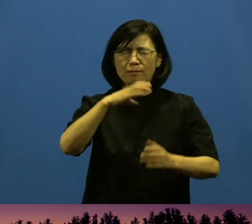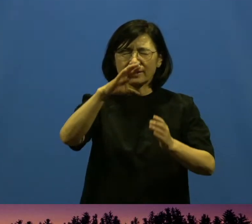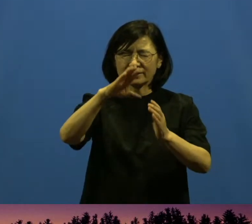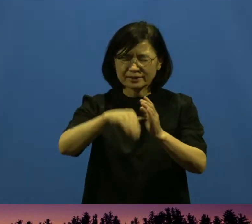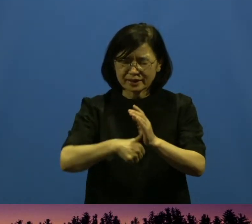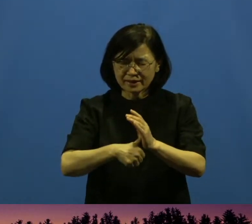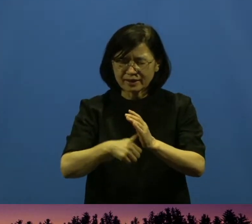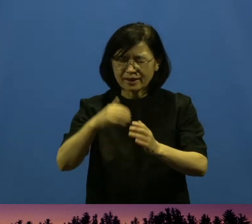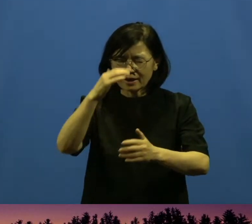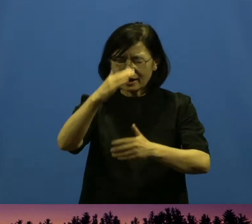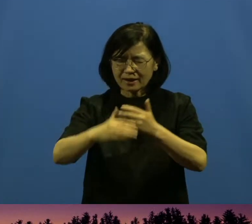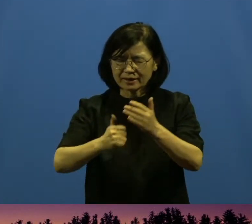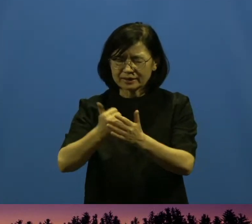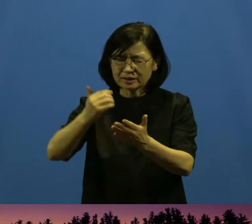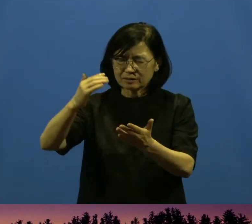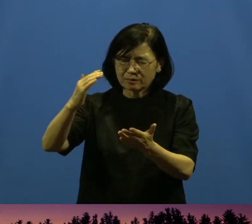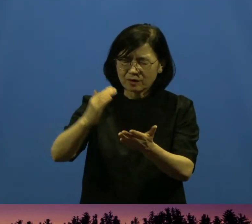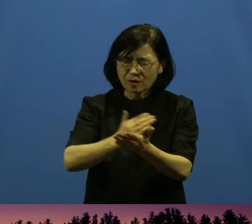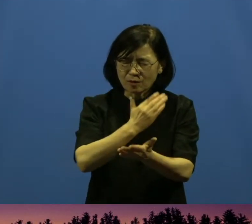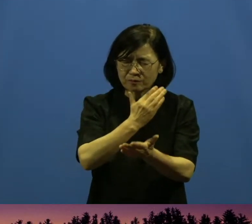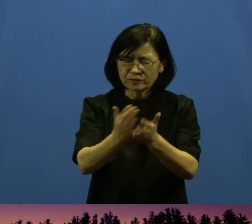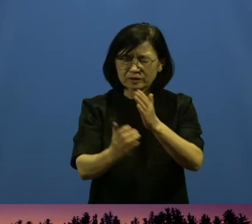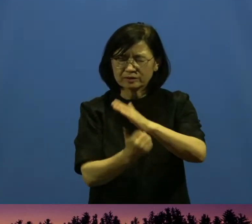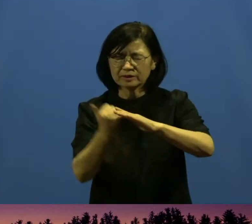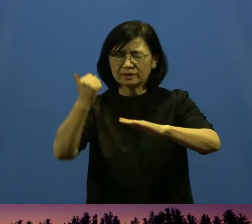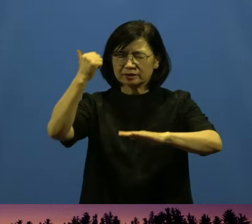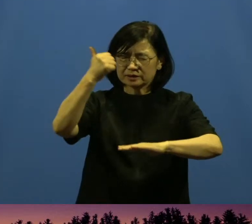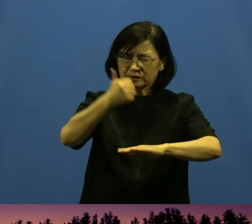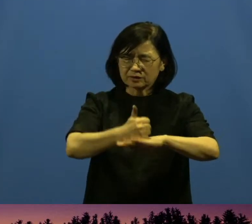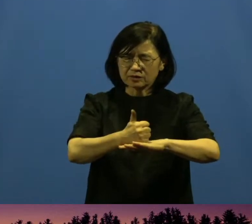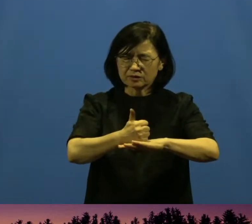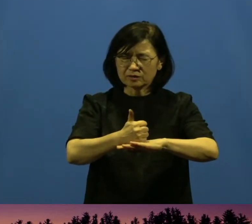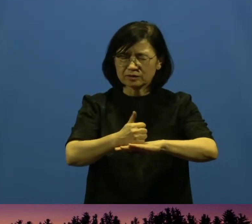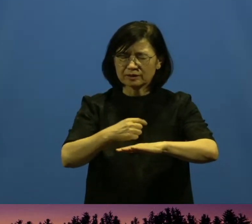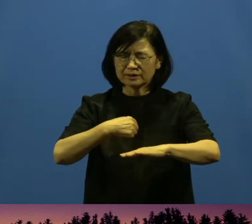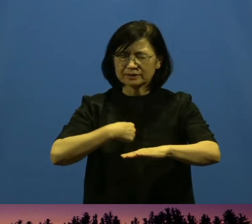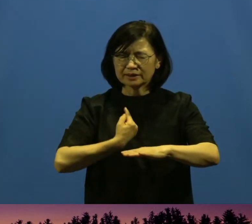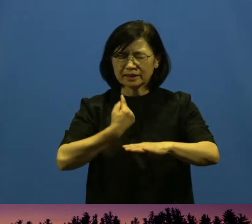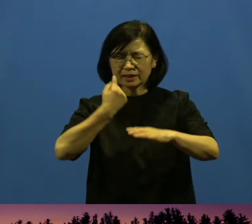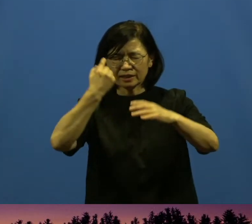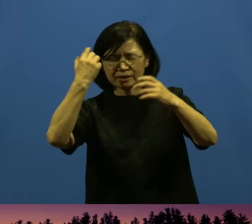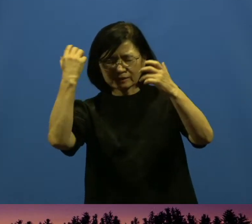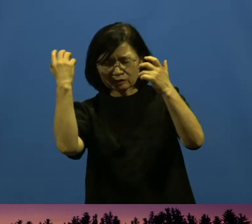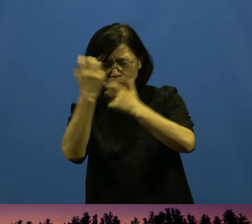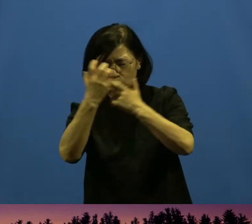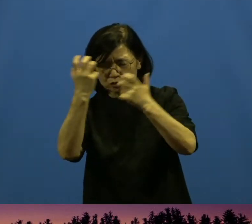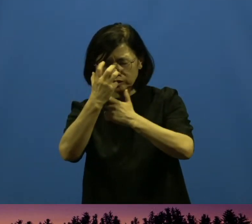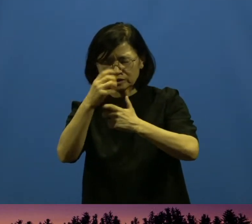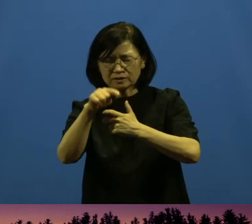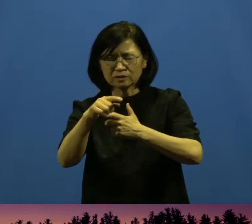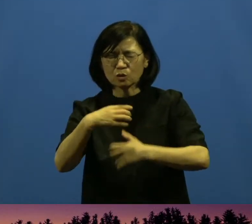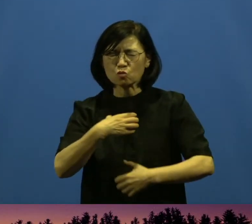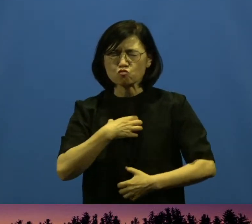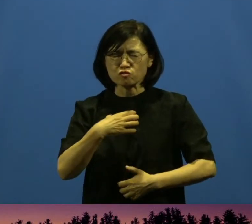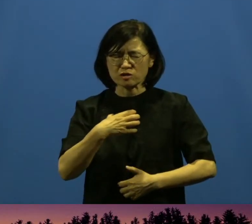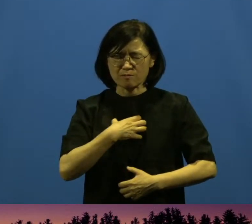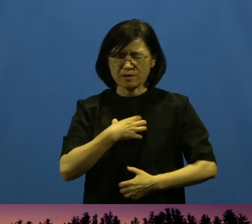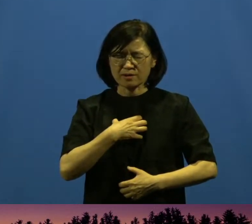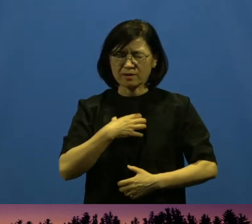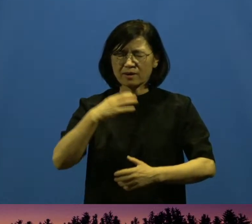하나님 없이 이루어낸 성취, 자아도취, 그게 얼마나 위험한지 몰라요. 하나님과 원수가 되는